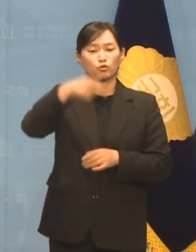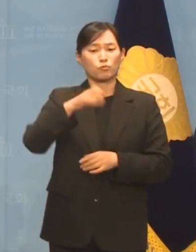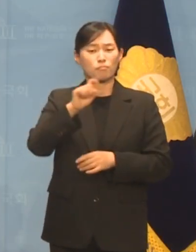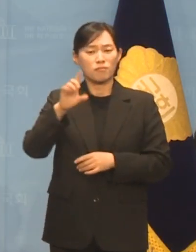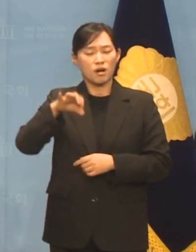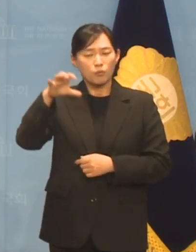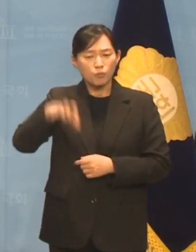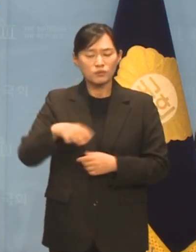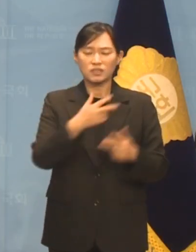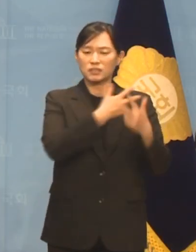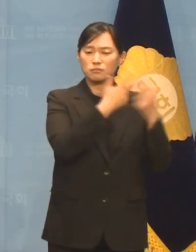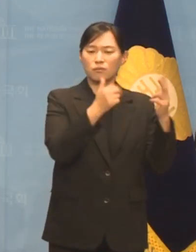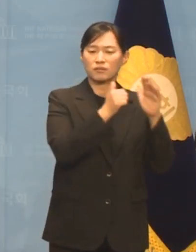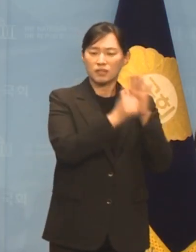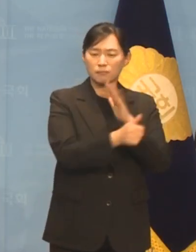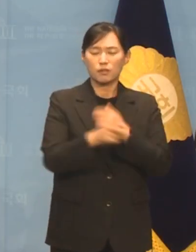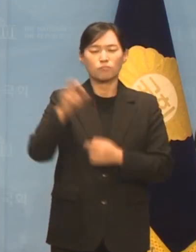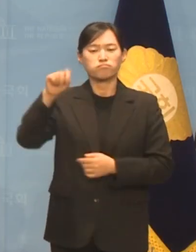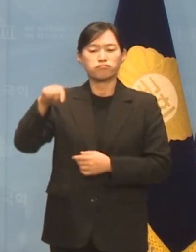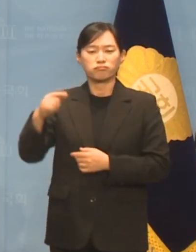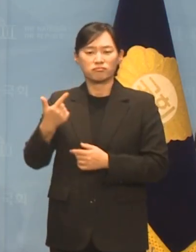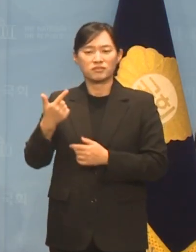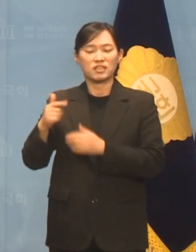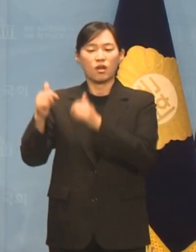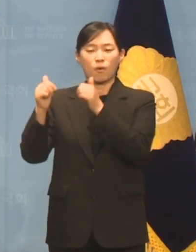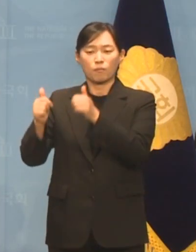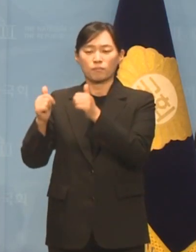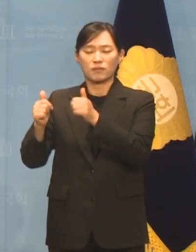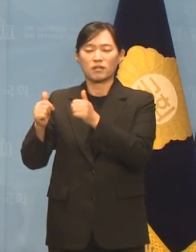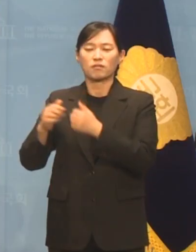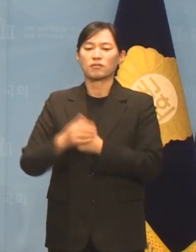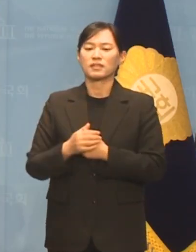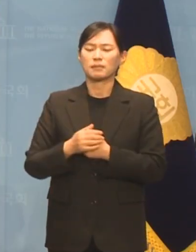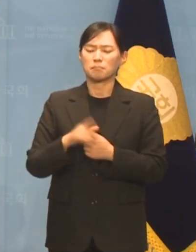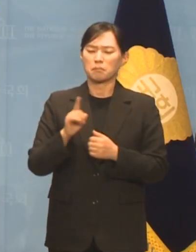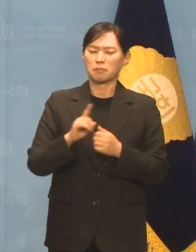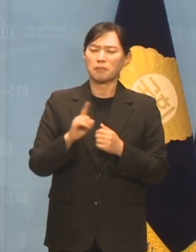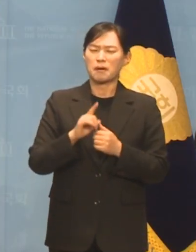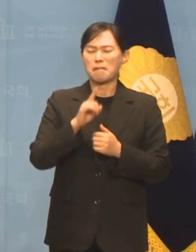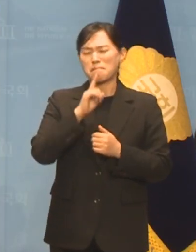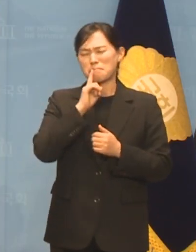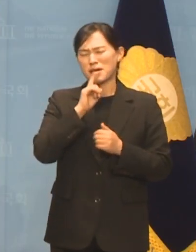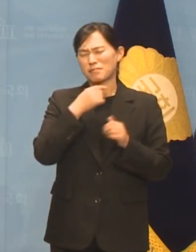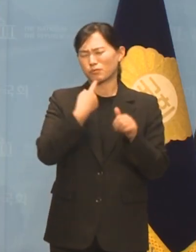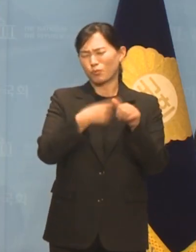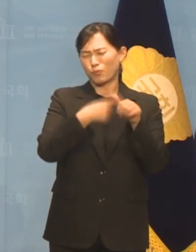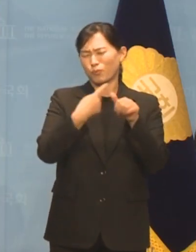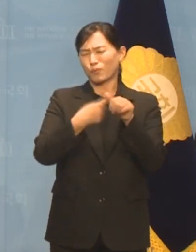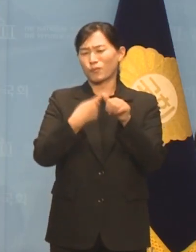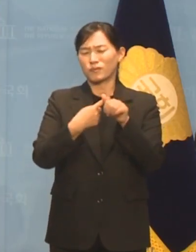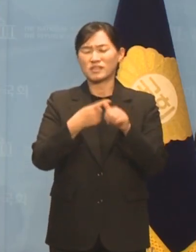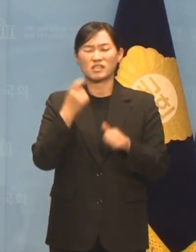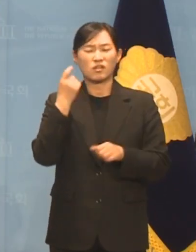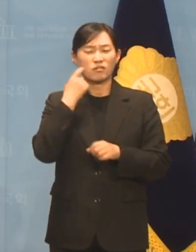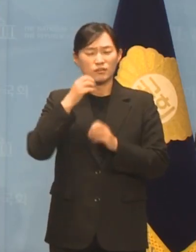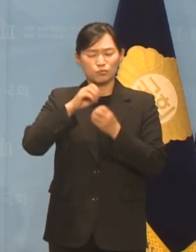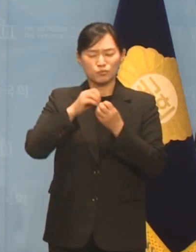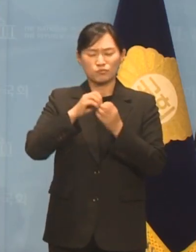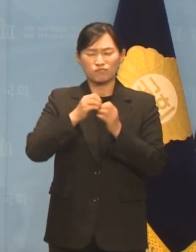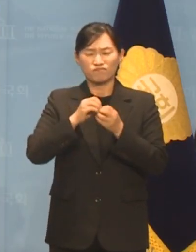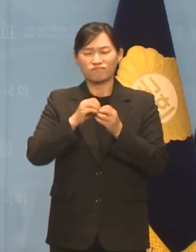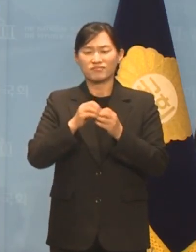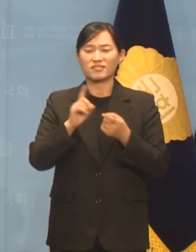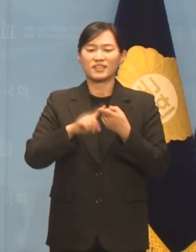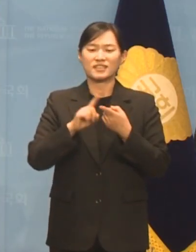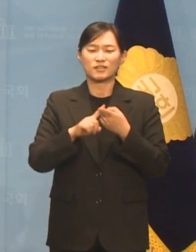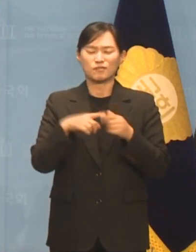쿠팡에서도 이재명 대표와 문형배 헌법재판관에게 인간 쓰레기 등 입에 담지 못할 욕설과 허위 조작 정보를 통해